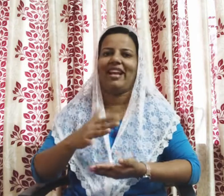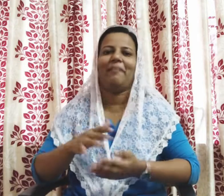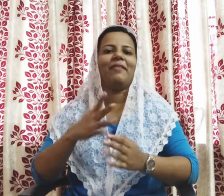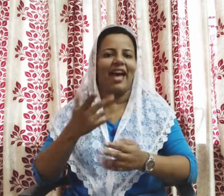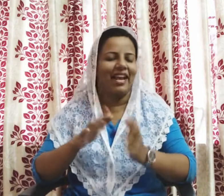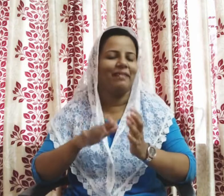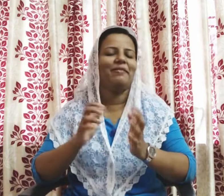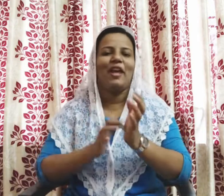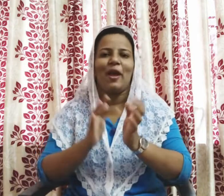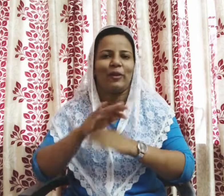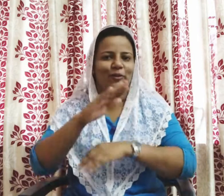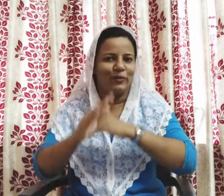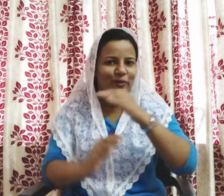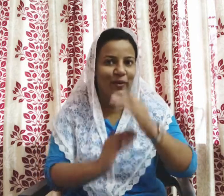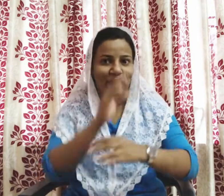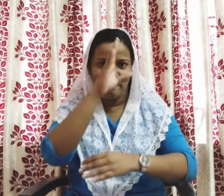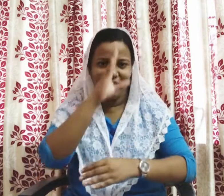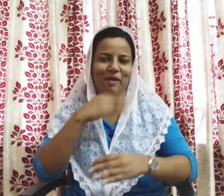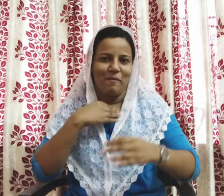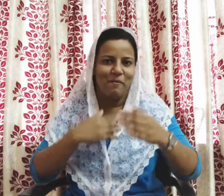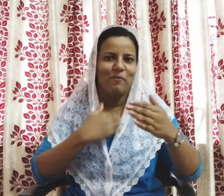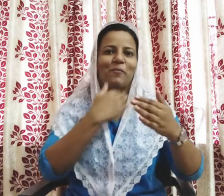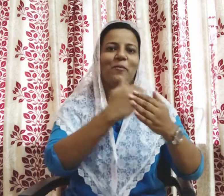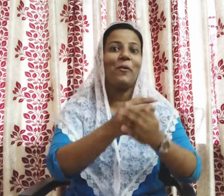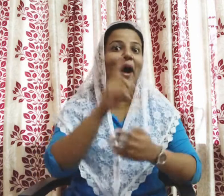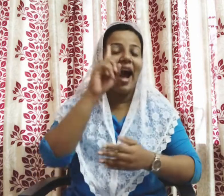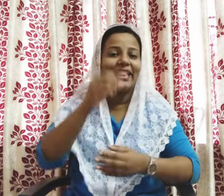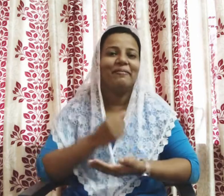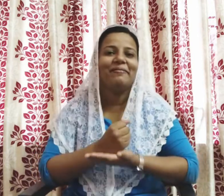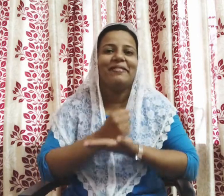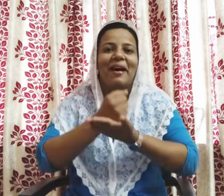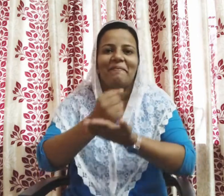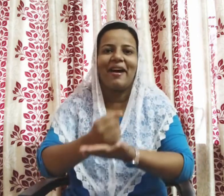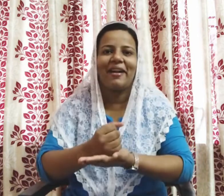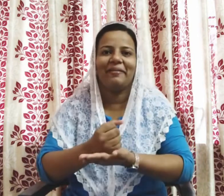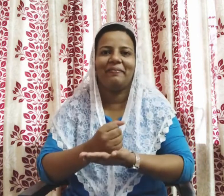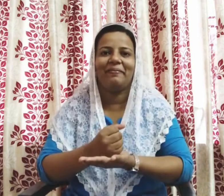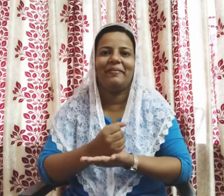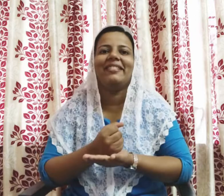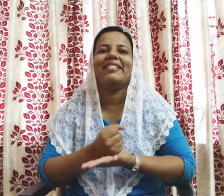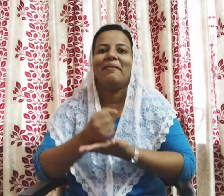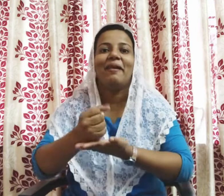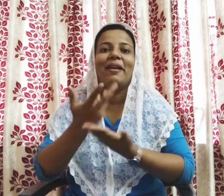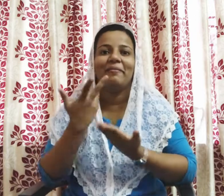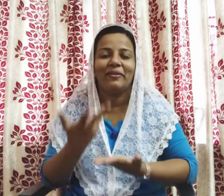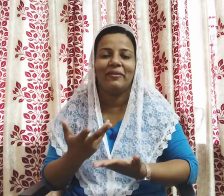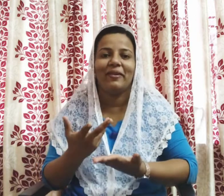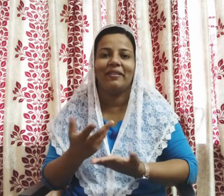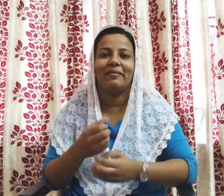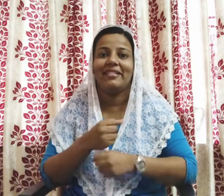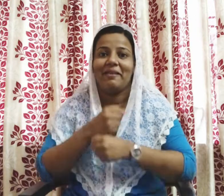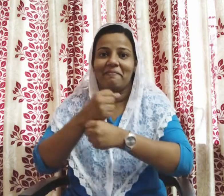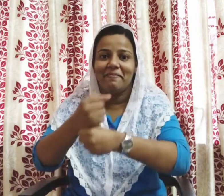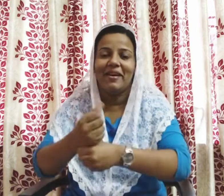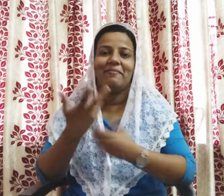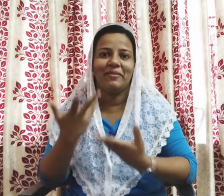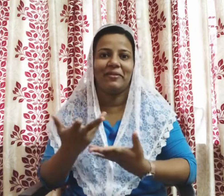പോയപ്പോൾ യേശു ക്രിസ്തു നമുക്ക് അവിടുന്ന് തന്ന ആദ്യത്തെ ഗിഫ്റ്റാണ്, അല്ലെങ്കിൽ നമുക്ക് തന്നിരിക്കുന്ന ഏറ്റവും വലിയ അവകാശമാണ്, ഏറ്റവും